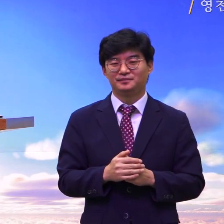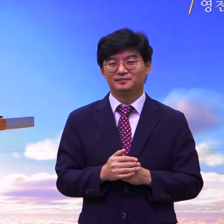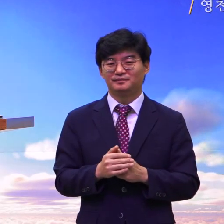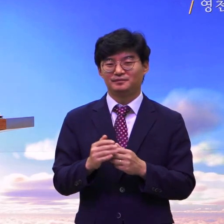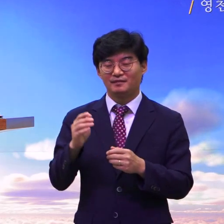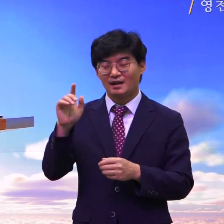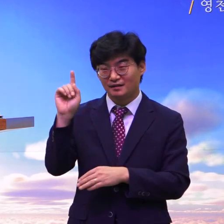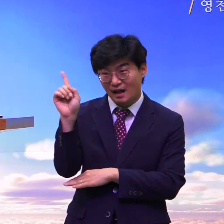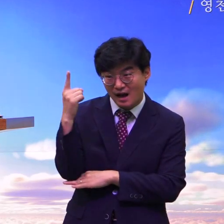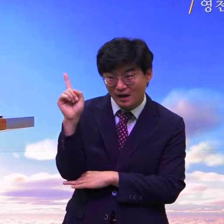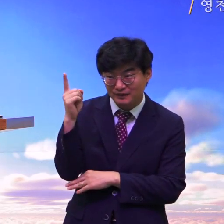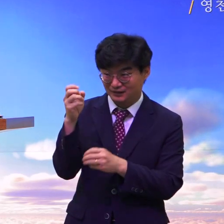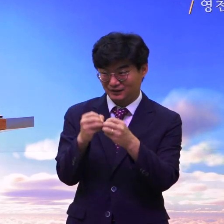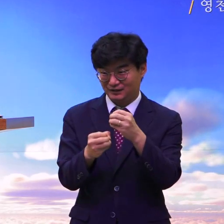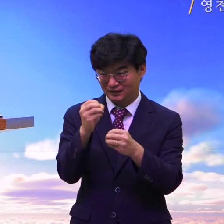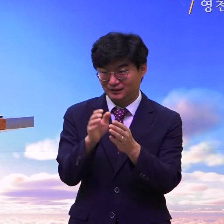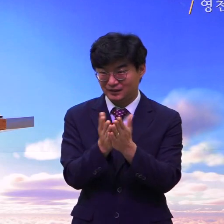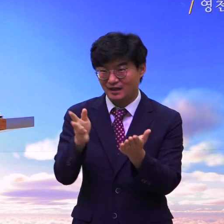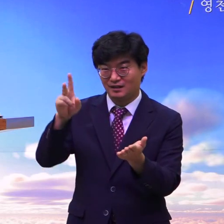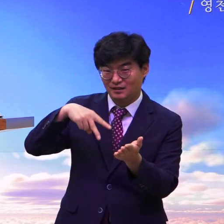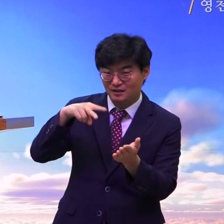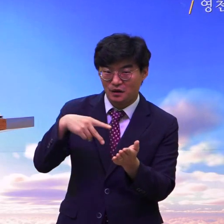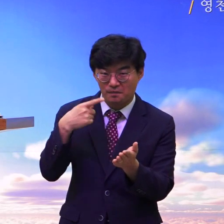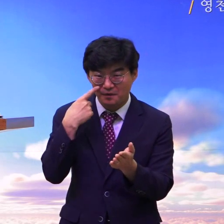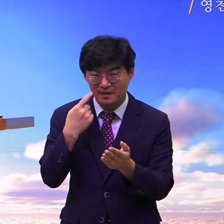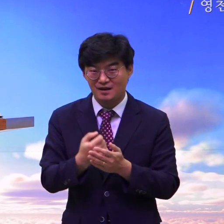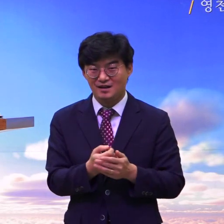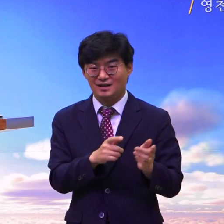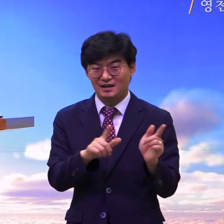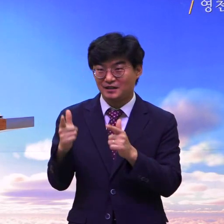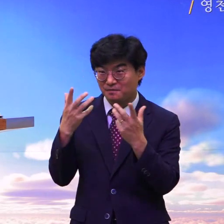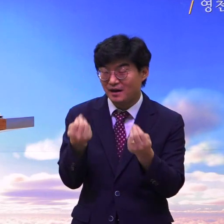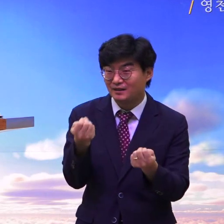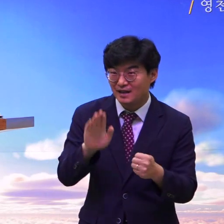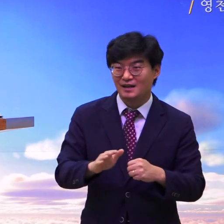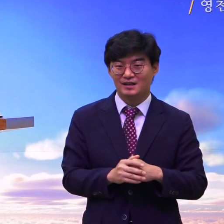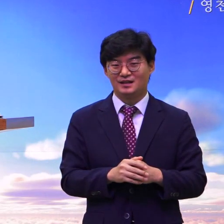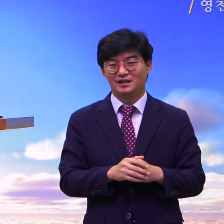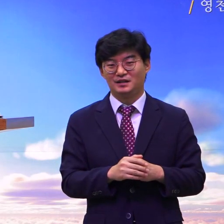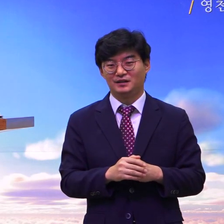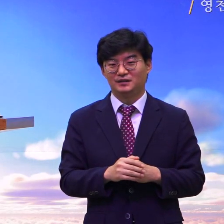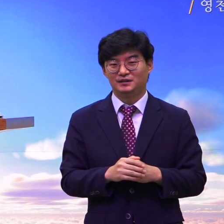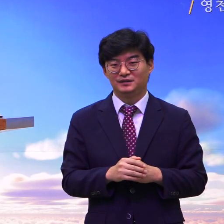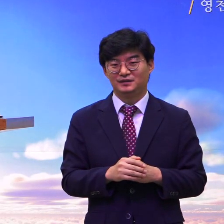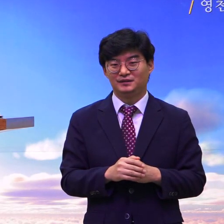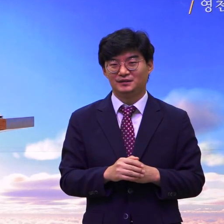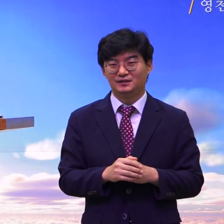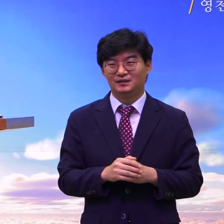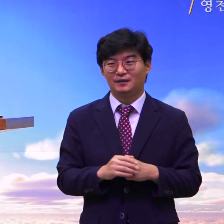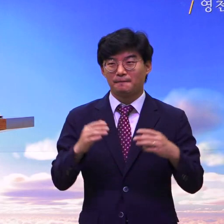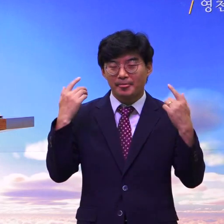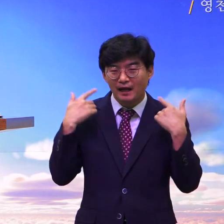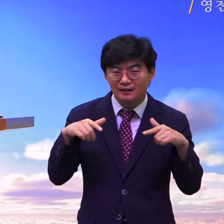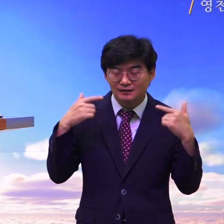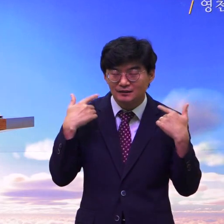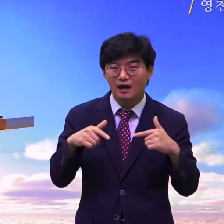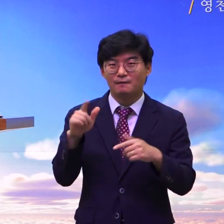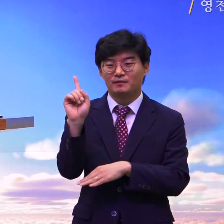수많은 시편들을 보면 많은 시편들이 그 시작에서 언제나 다윗이